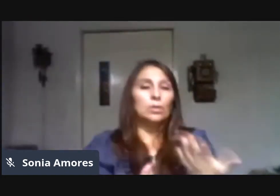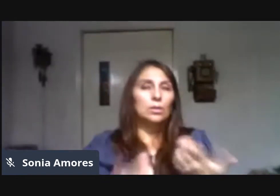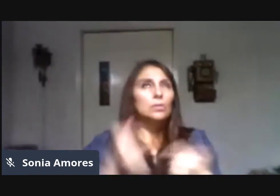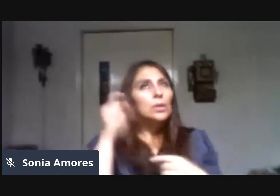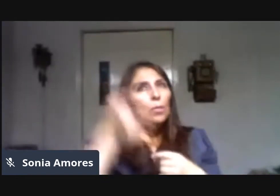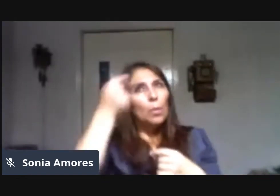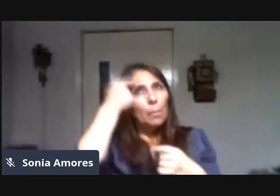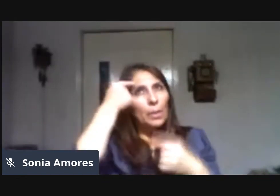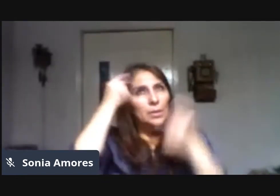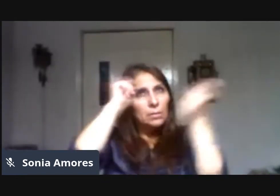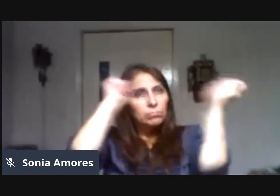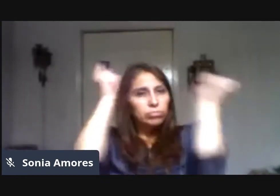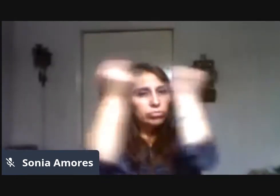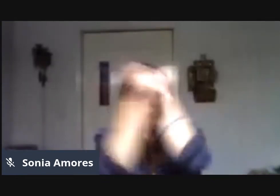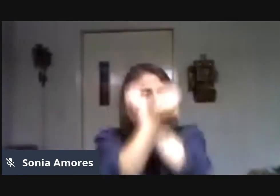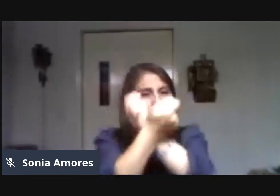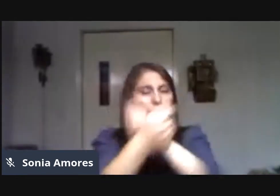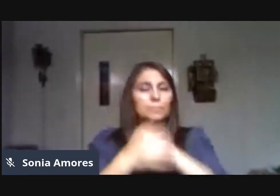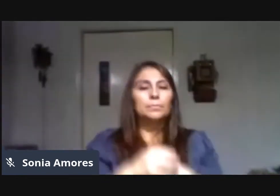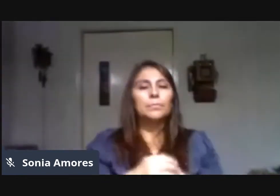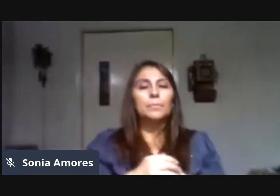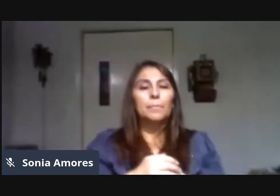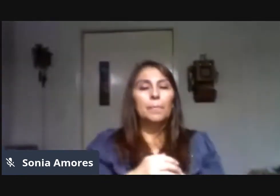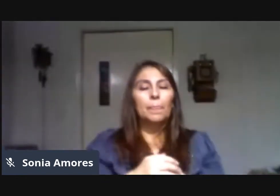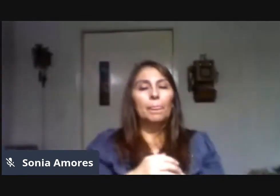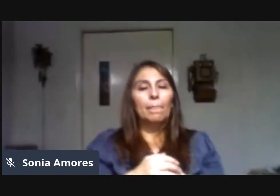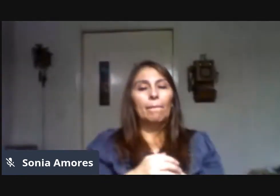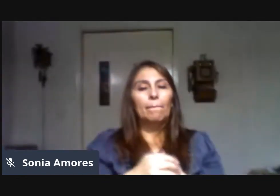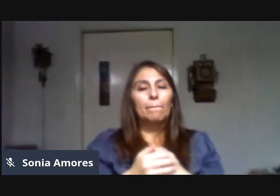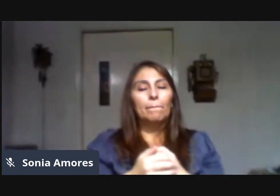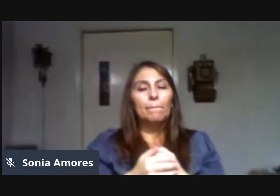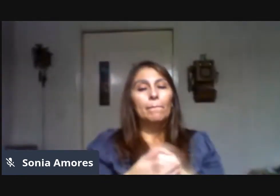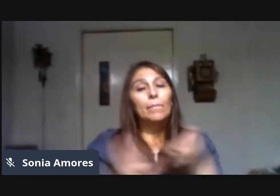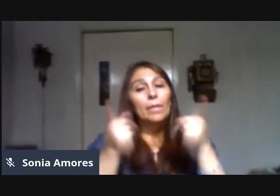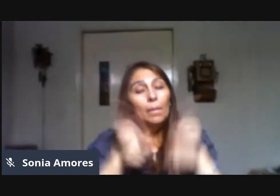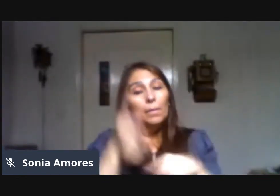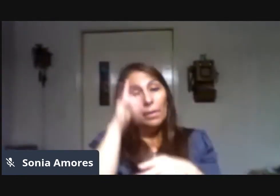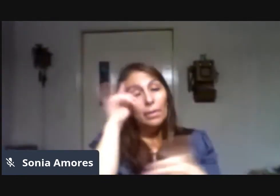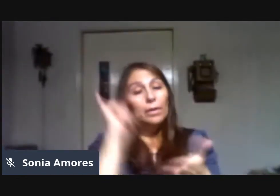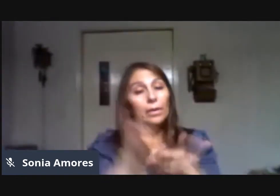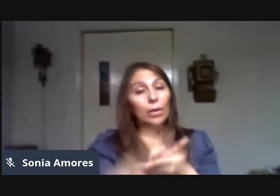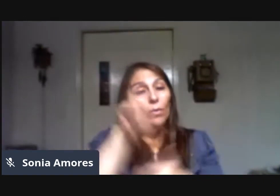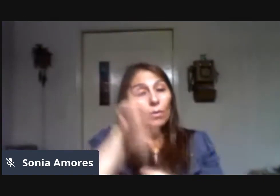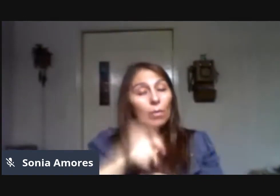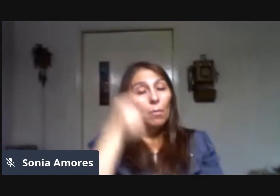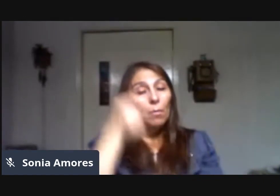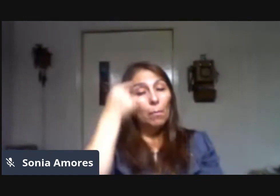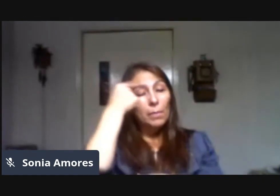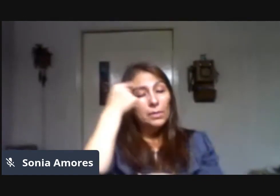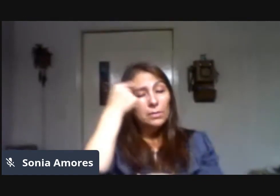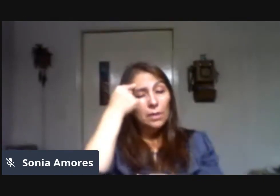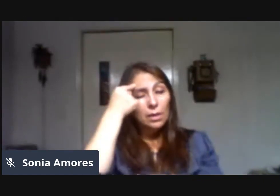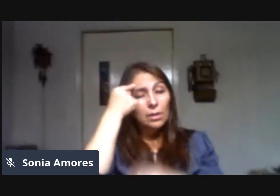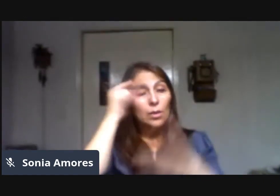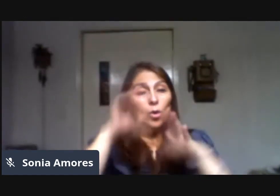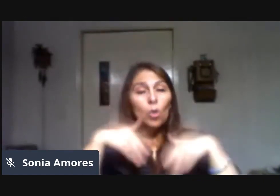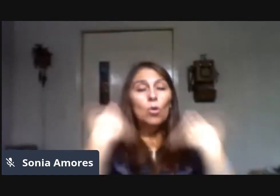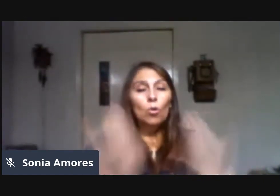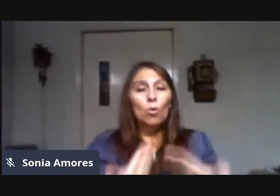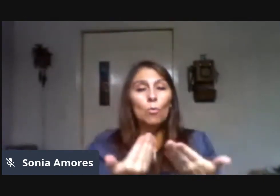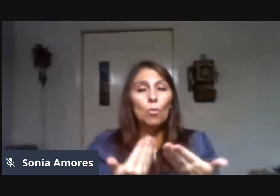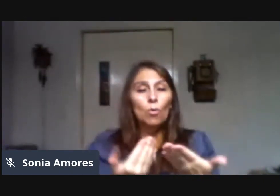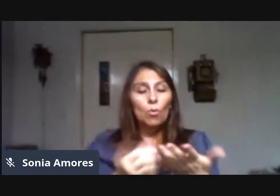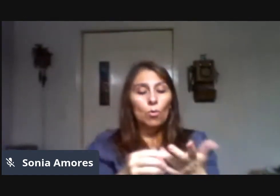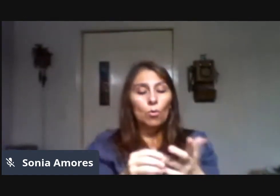que hay que hacer. Creo que tenemos que estar pensándonos en cómo podemos los